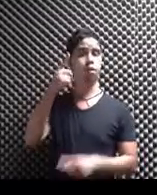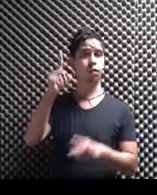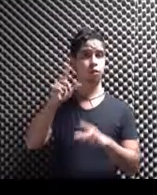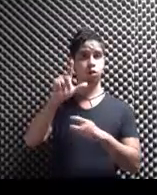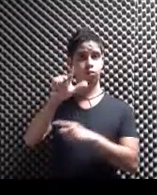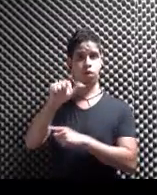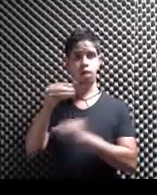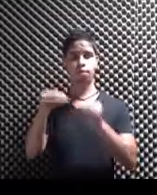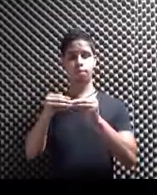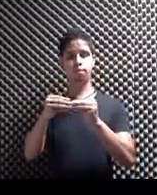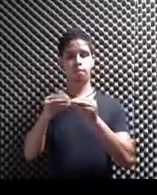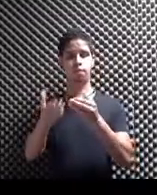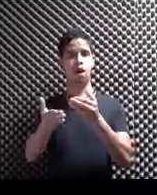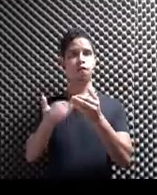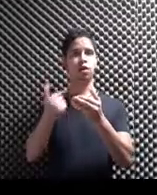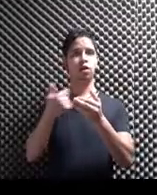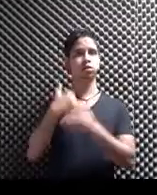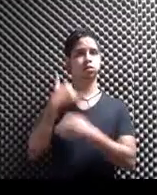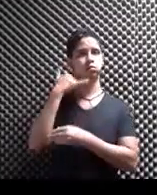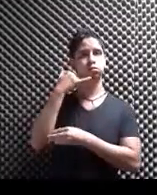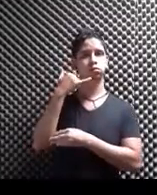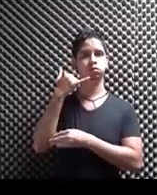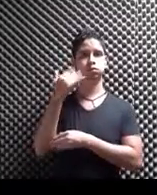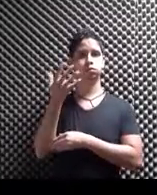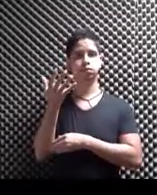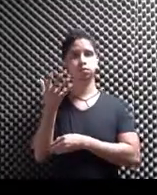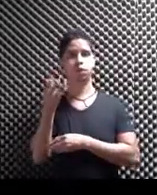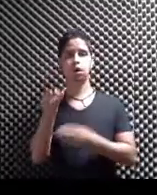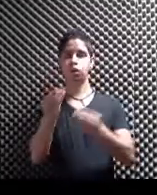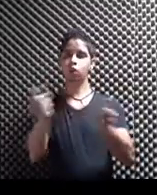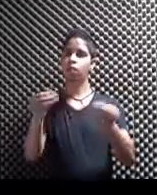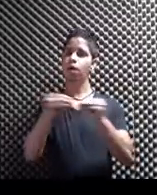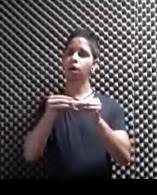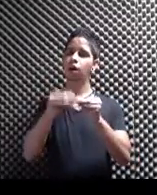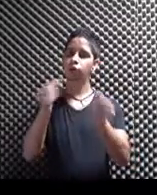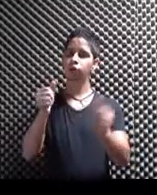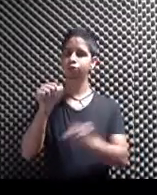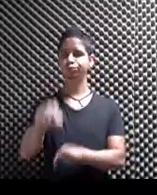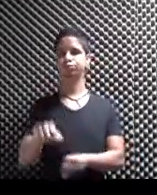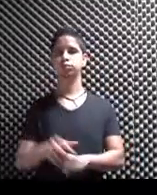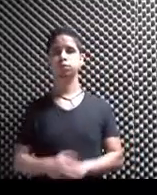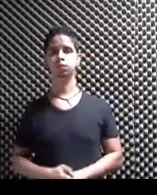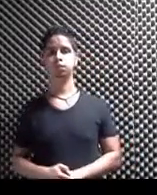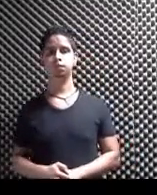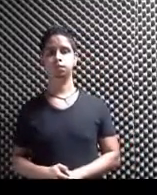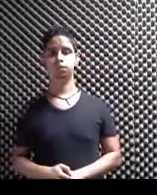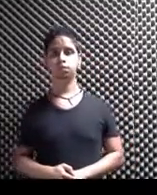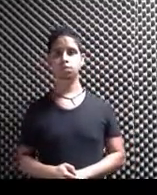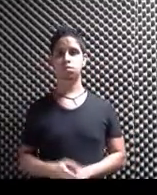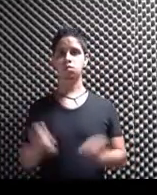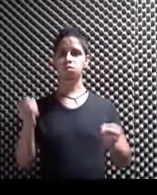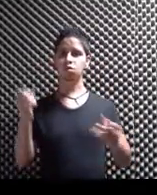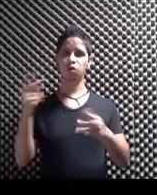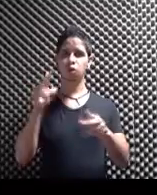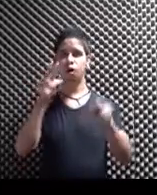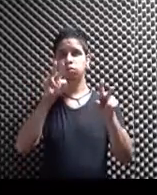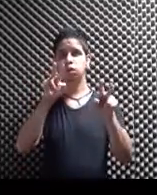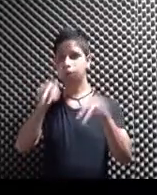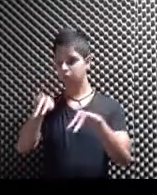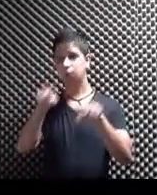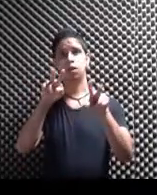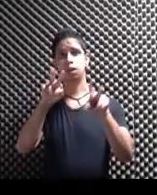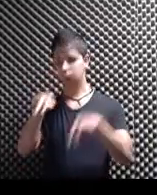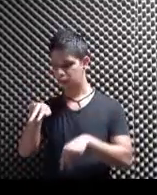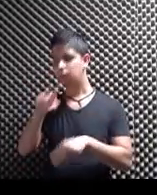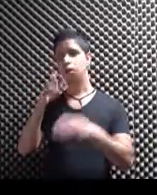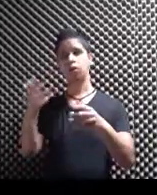Es más fácil entonces Es rápido Exacto De tanto que tú estás mirando para el frente Eso sí es urgente